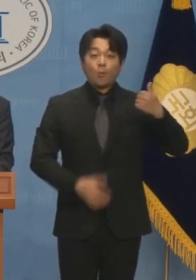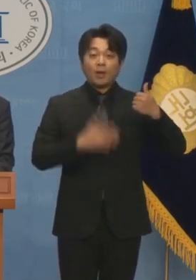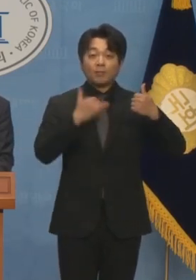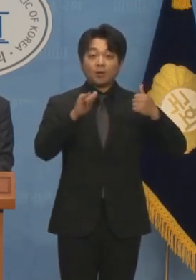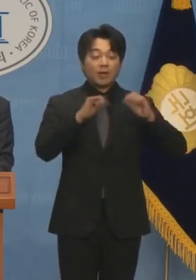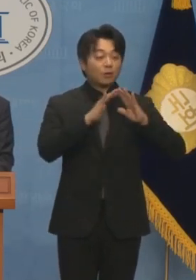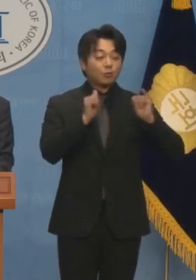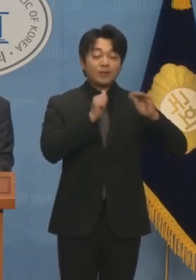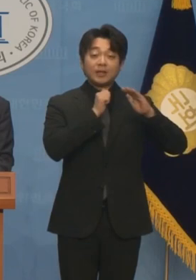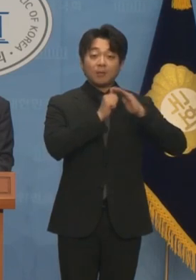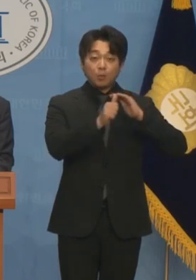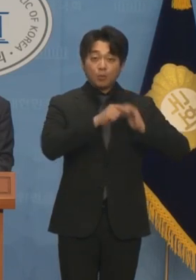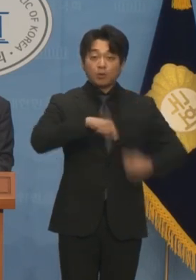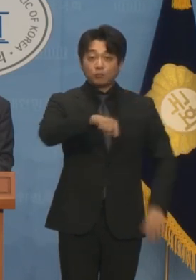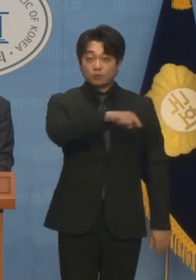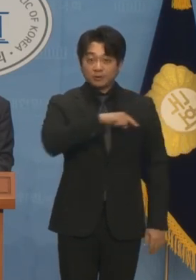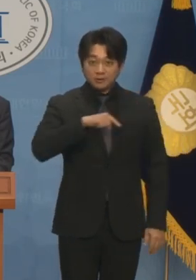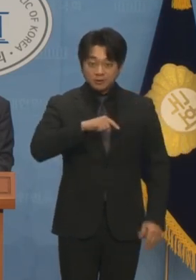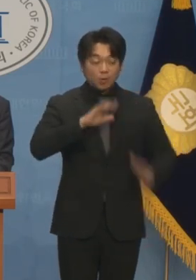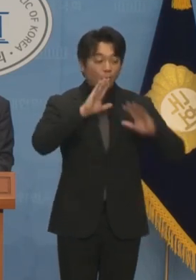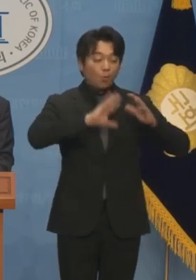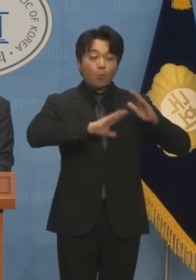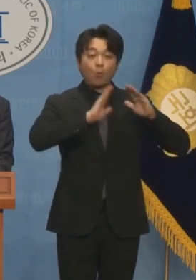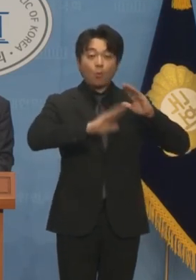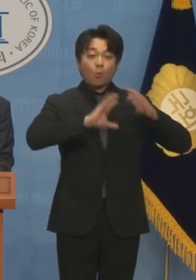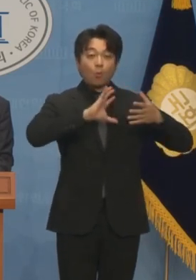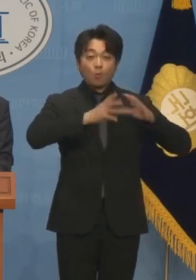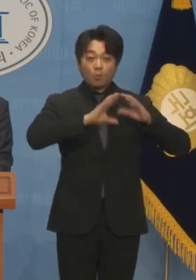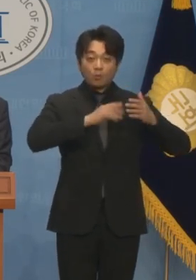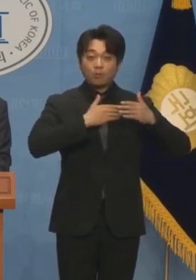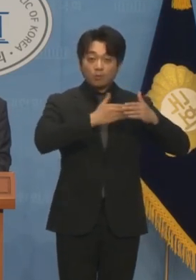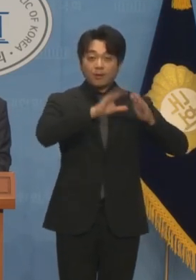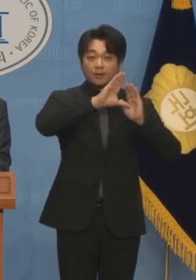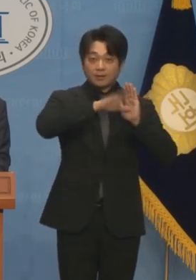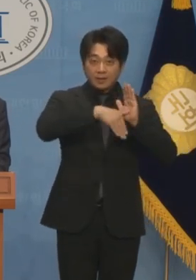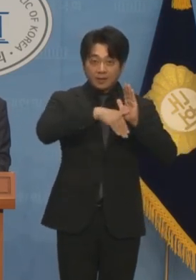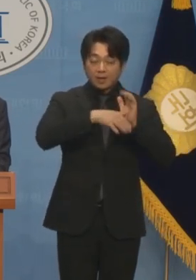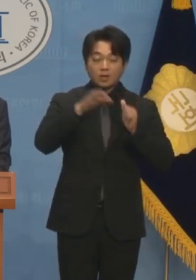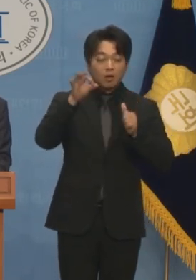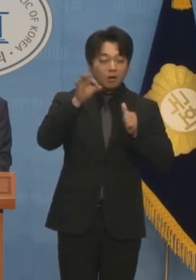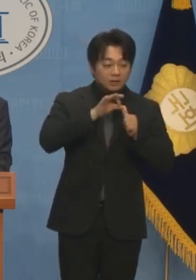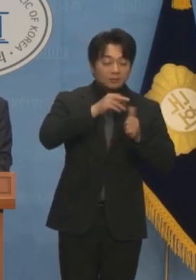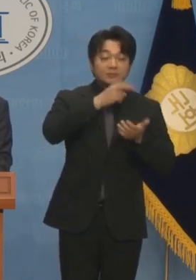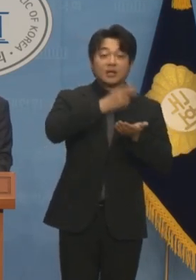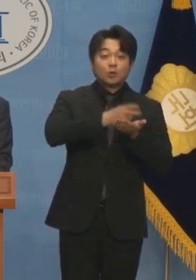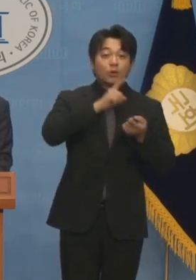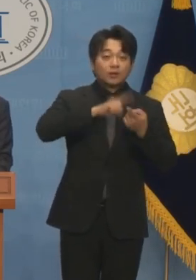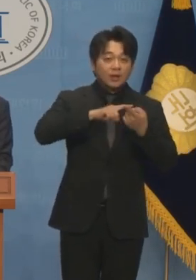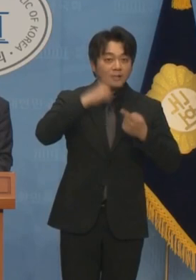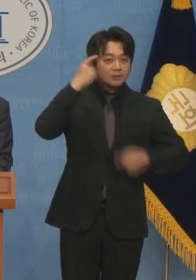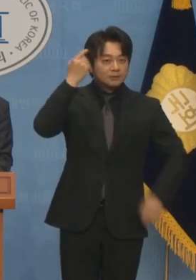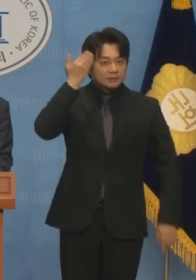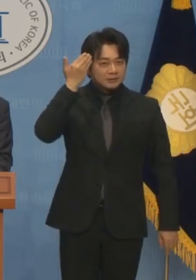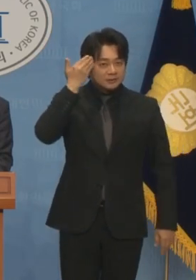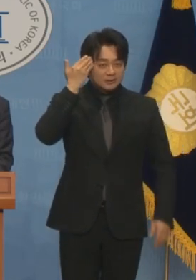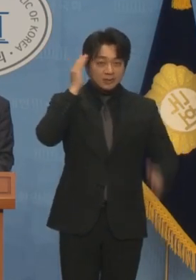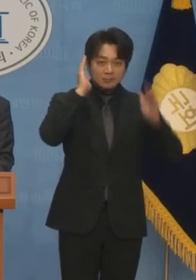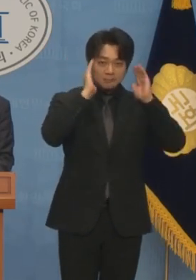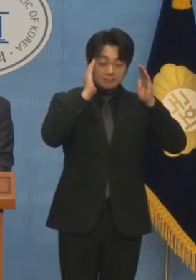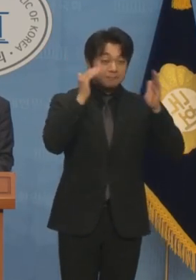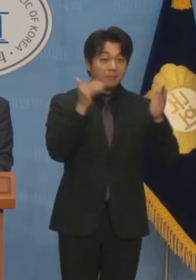대표들은 공론화 과정에서 연금 제도에 대한 이해가 높아지고 토론이 거듭될수록